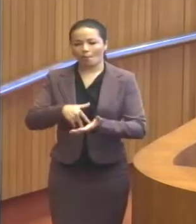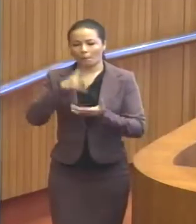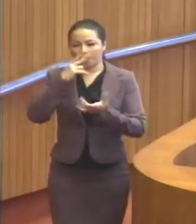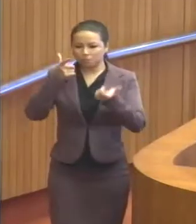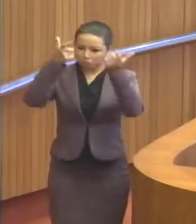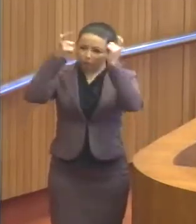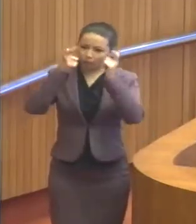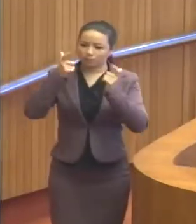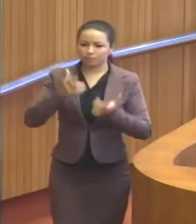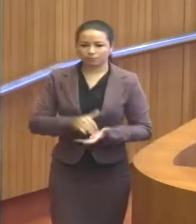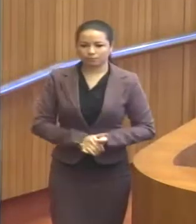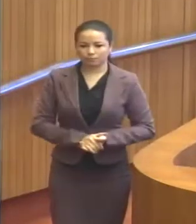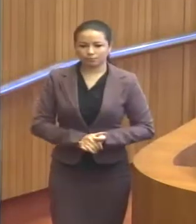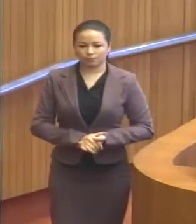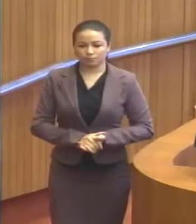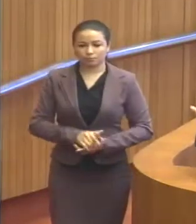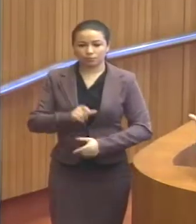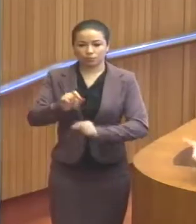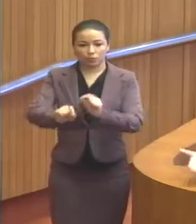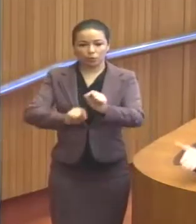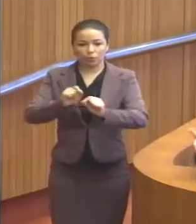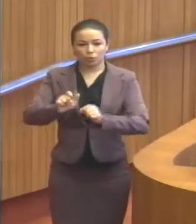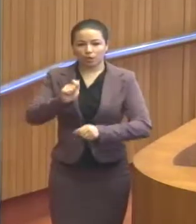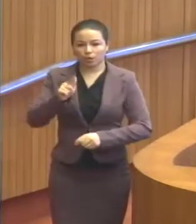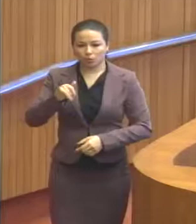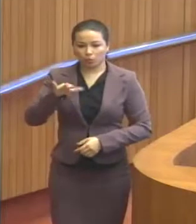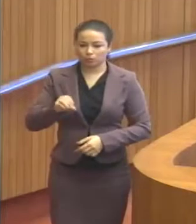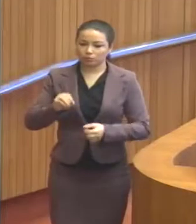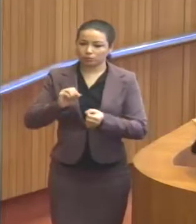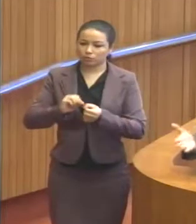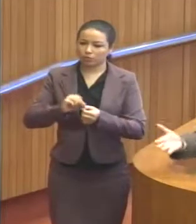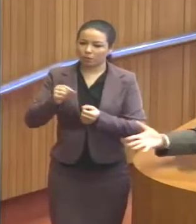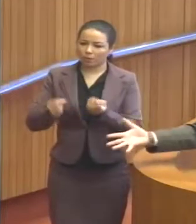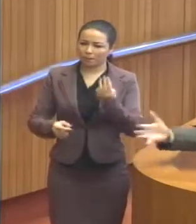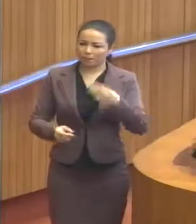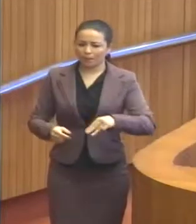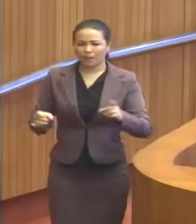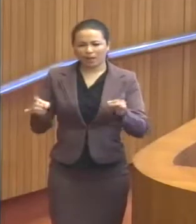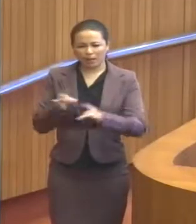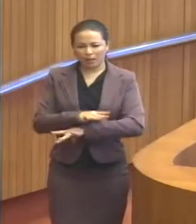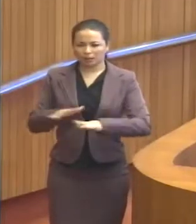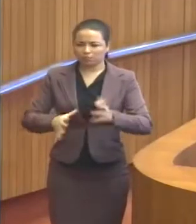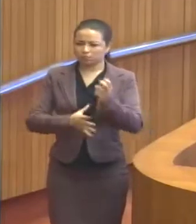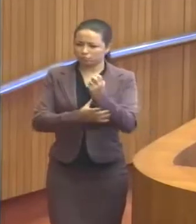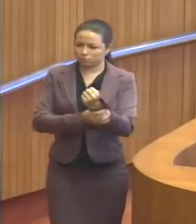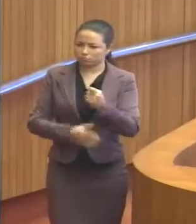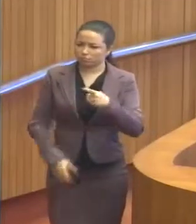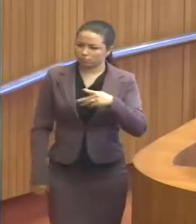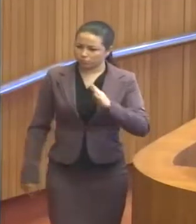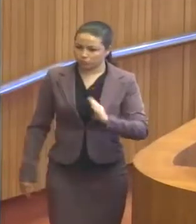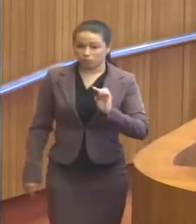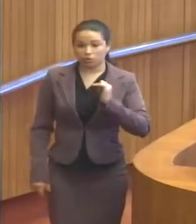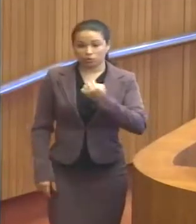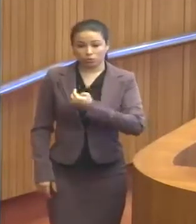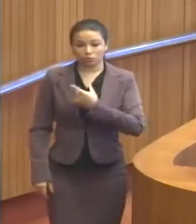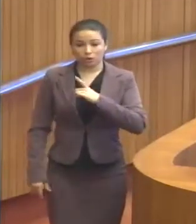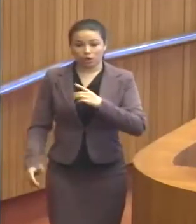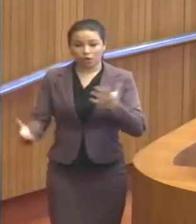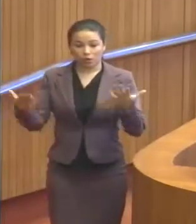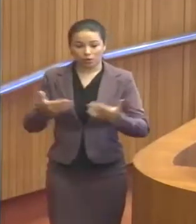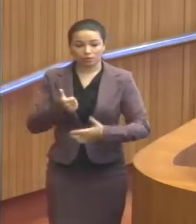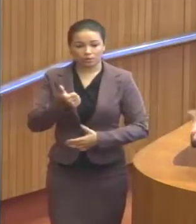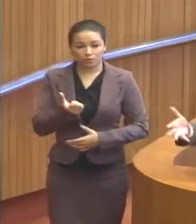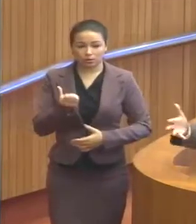Inglaterra. O que a Luísio fez no Maranhão, acabou com a segurança pública. Nós estamos agora